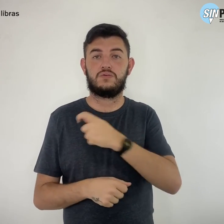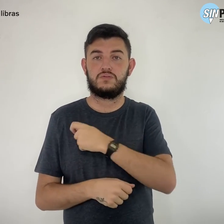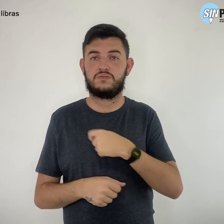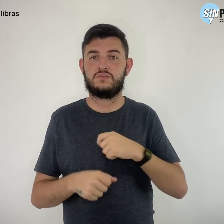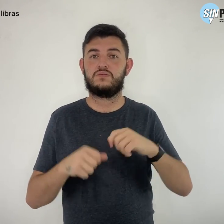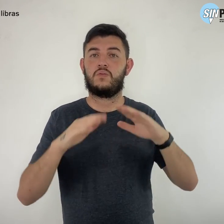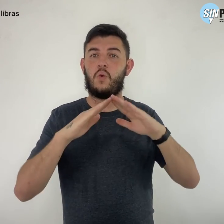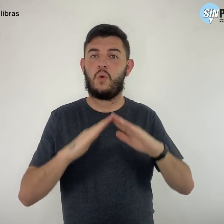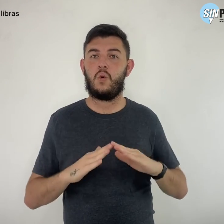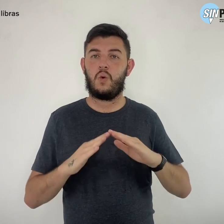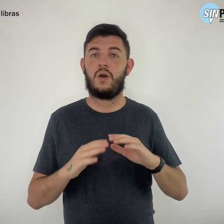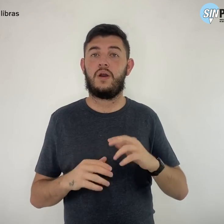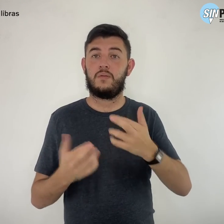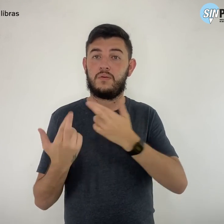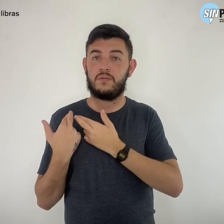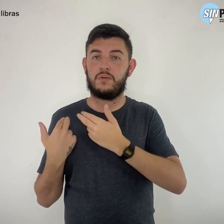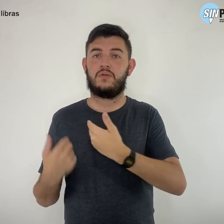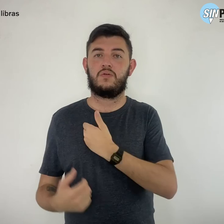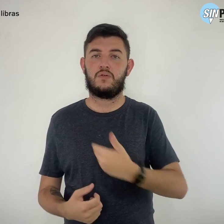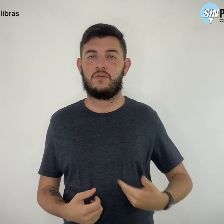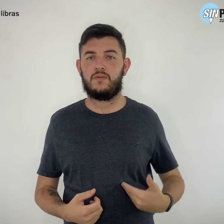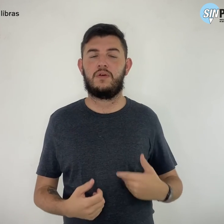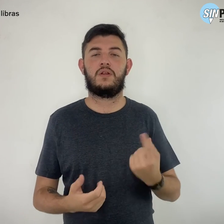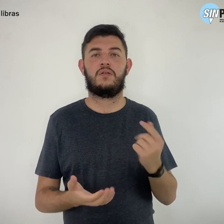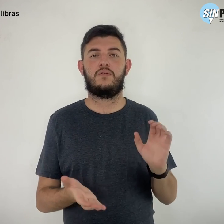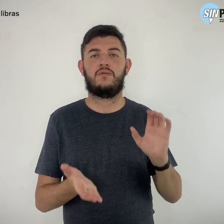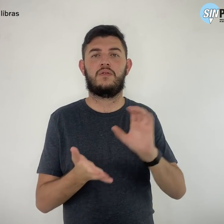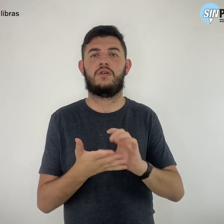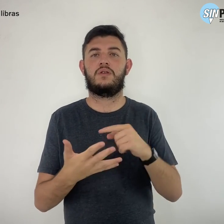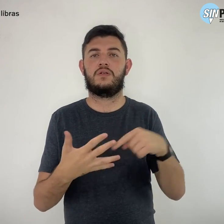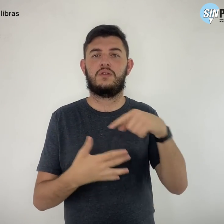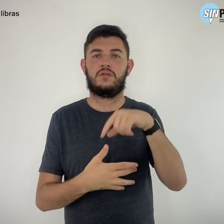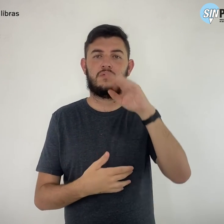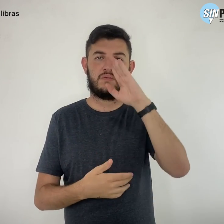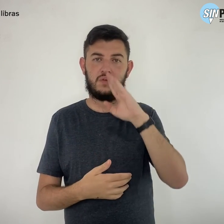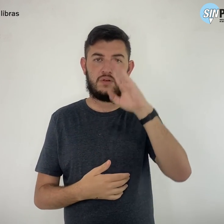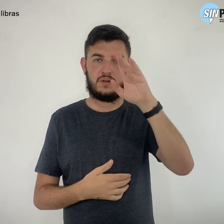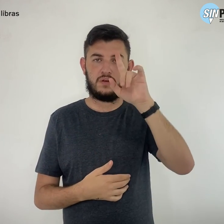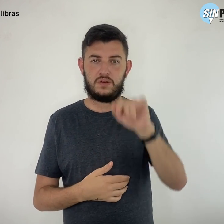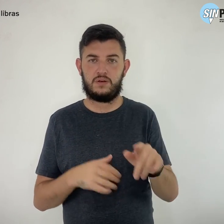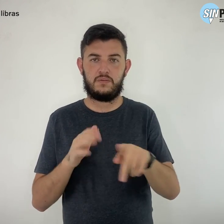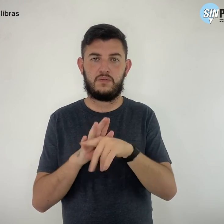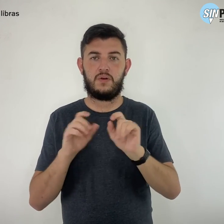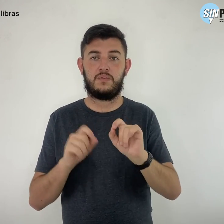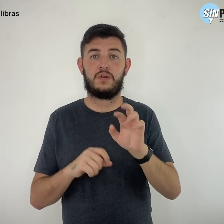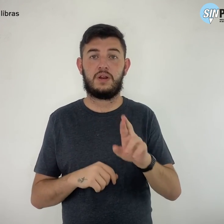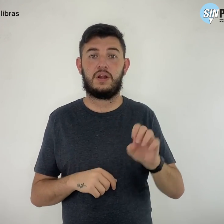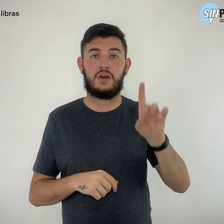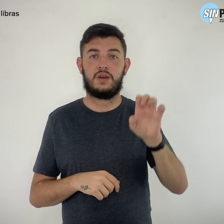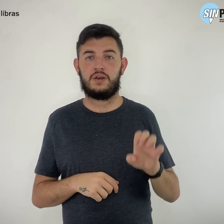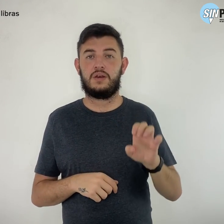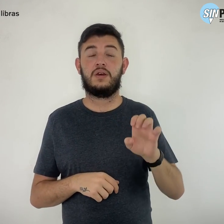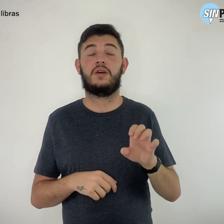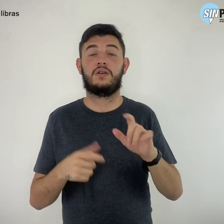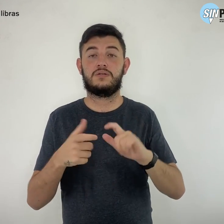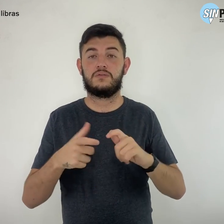público obrigado a investir prioritariamente na expansão de sua rede na localidade.